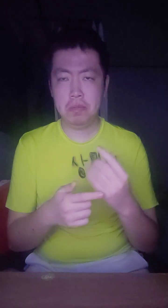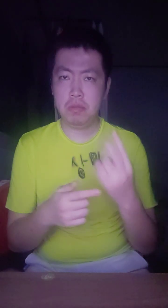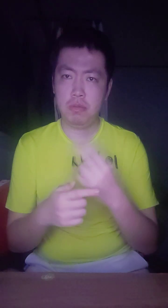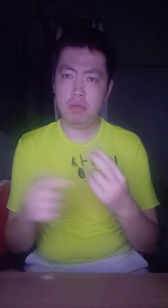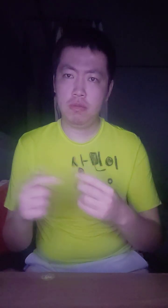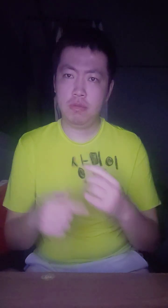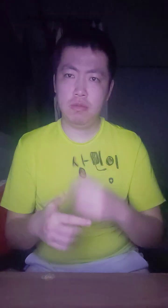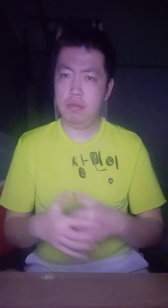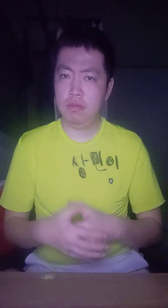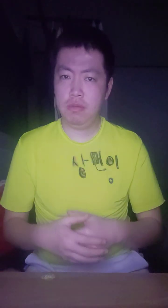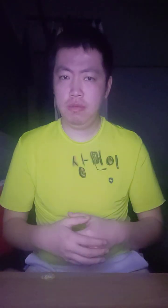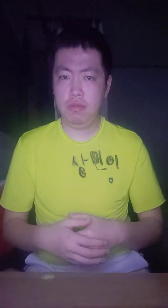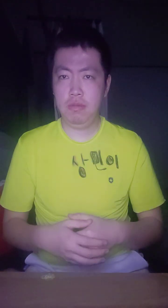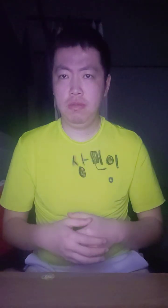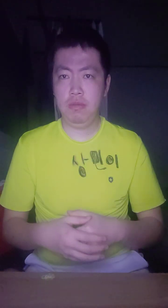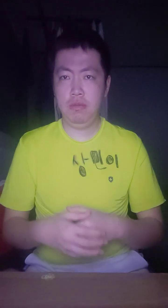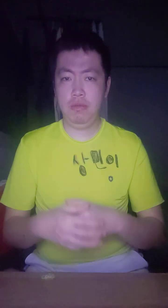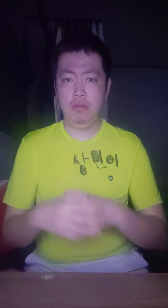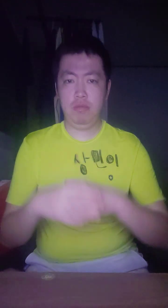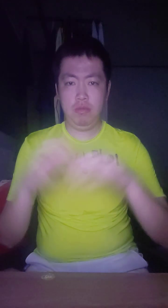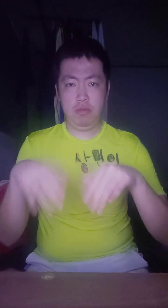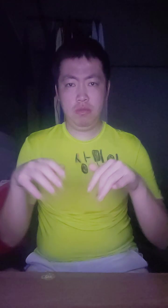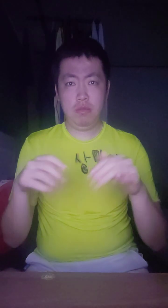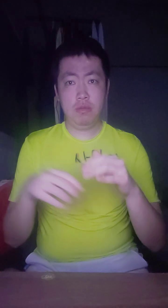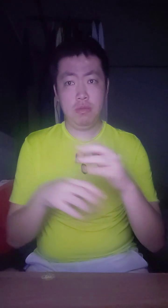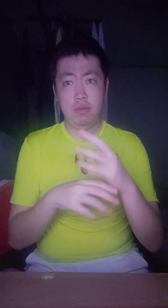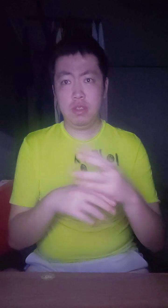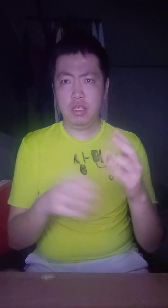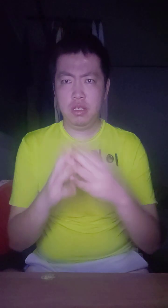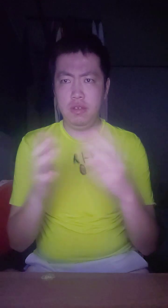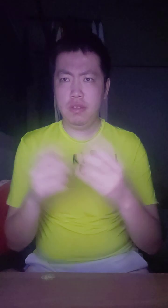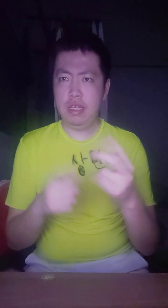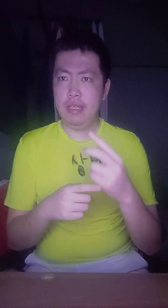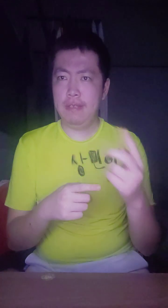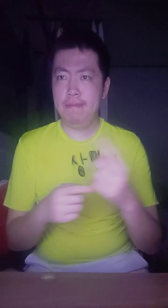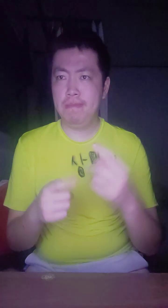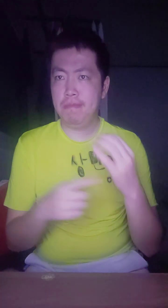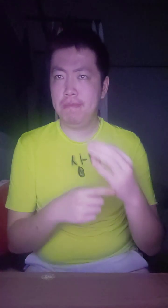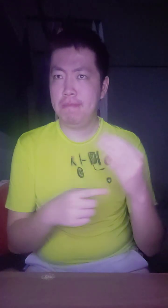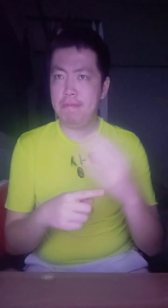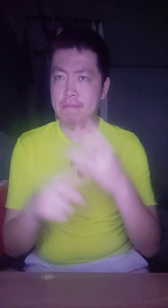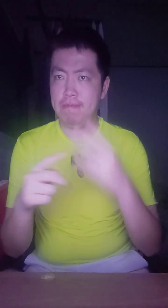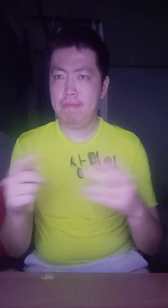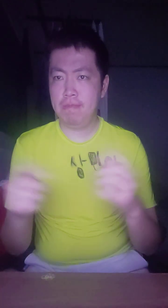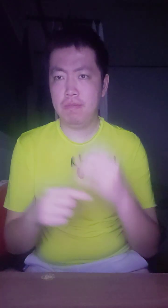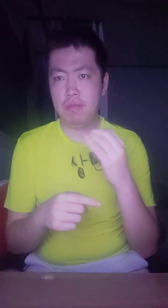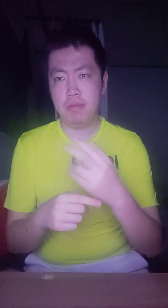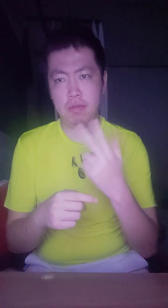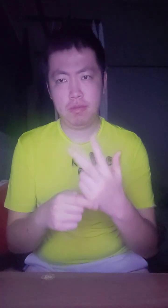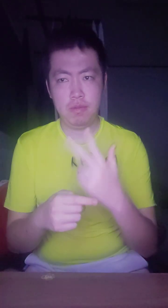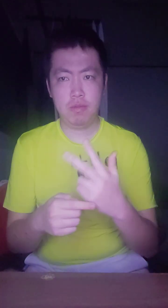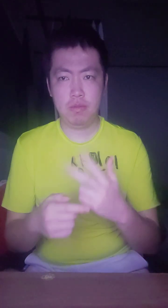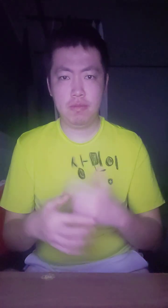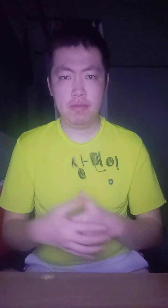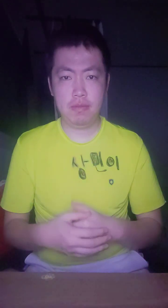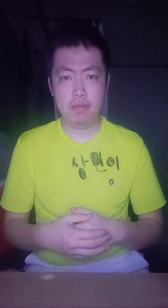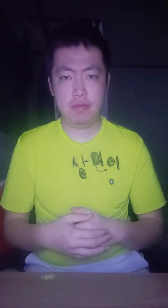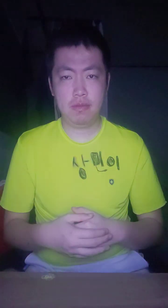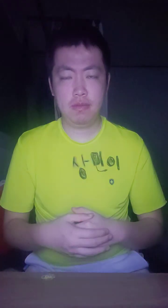들면서 공장 앞 자취방에 다녀온다며 집을 나선 다음 연락이 끊긴 지 3일 만이었습니다.